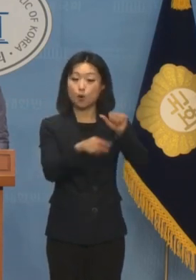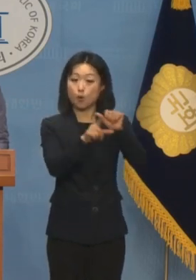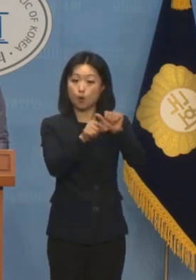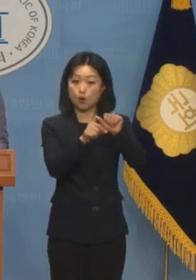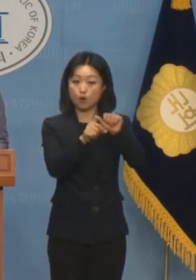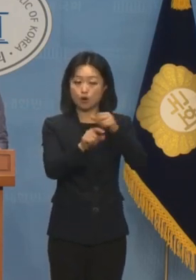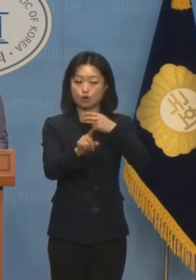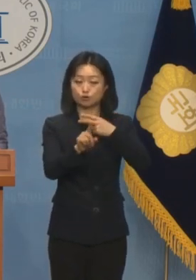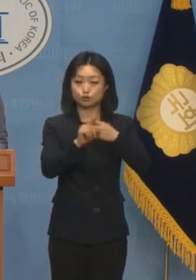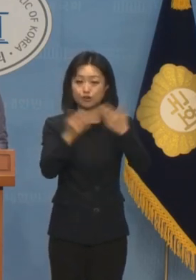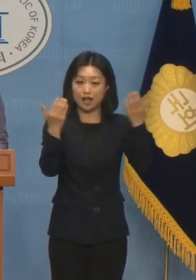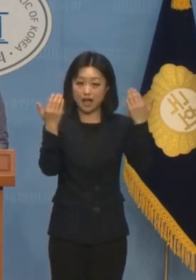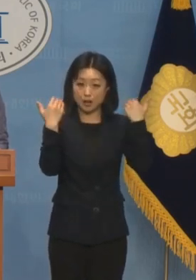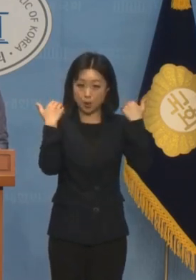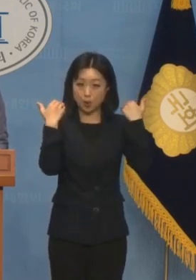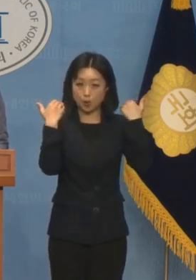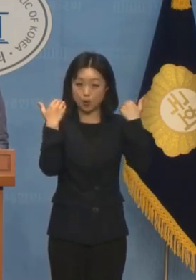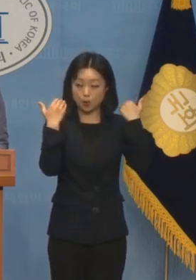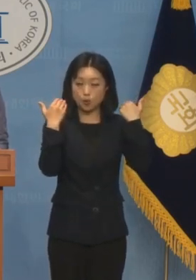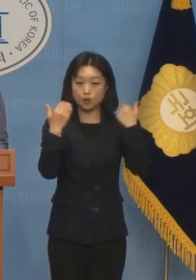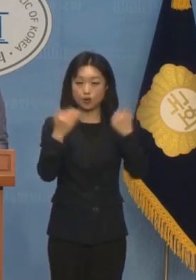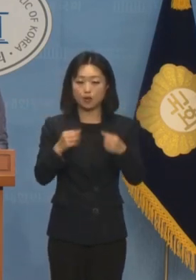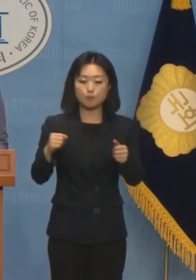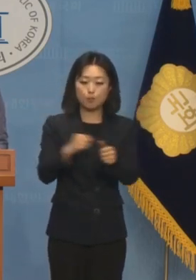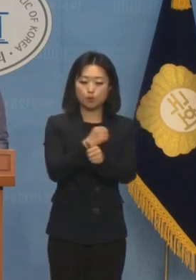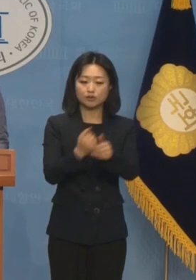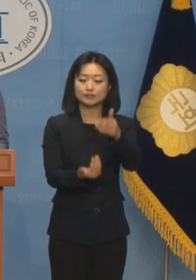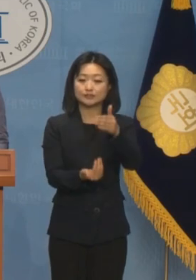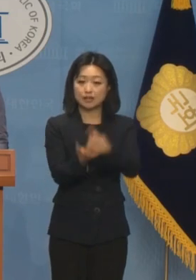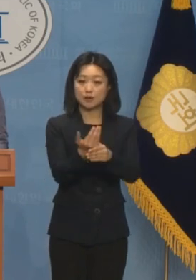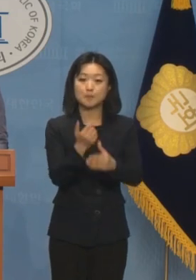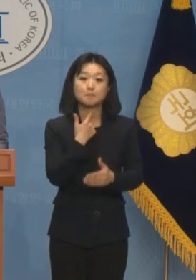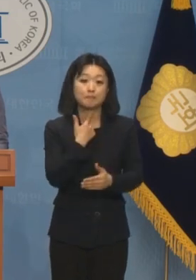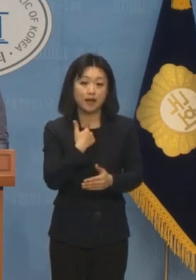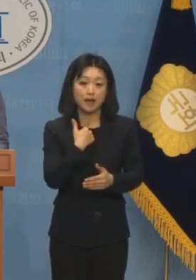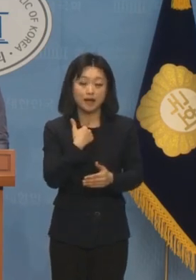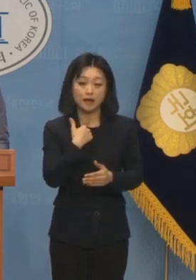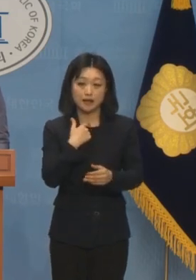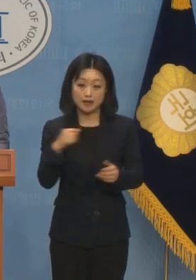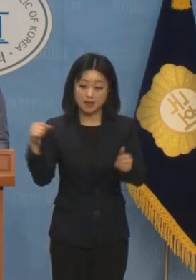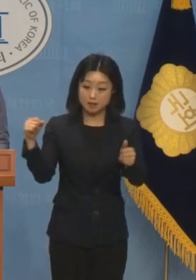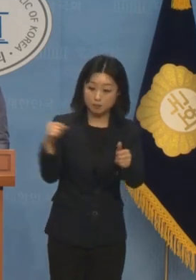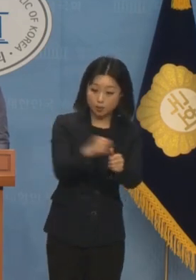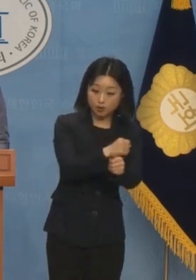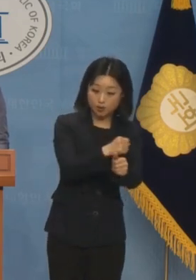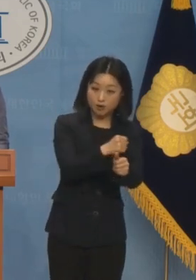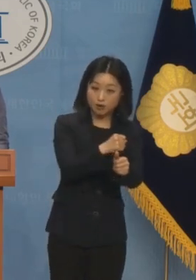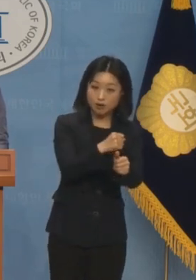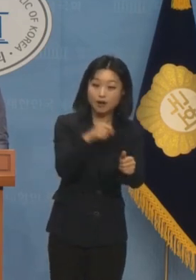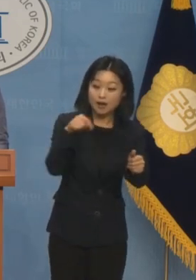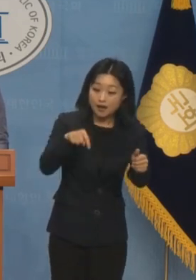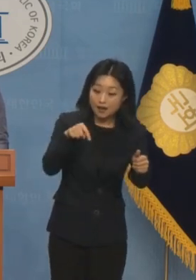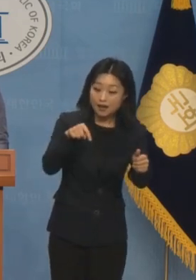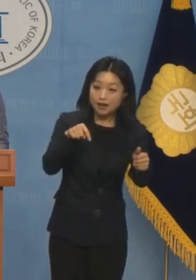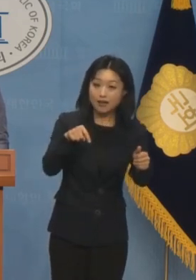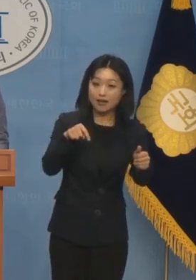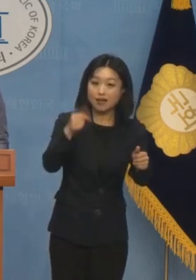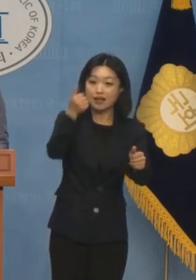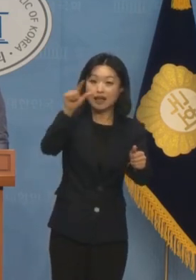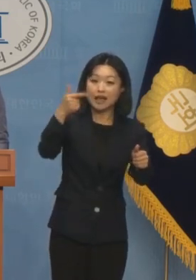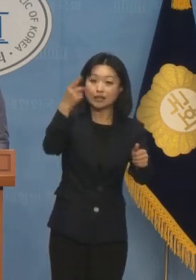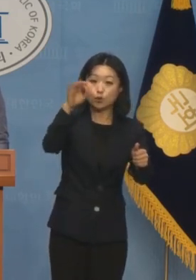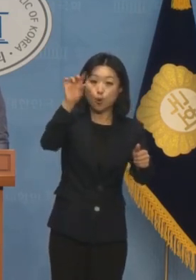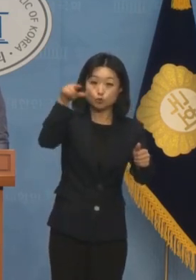한 중학교에서 폭력 사건이 발생했다는 점, 그 가해 학생에 한동훈 전 위원장의 아들이 포함된